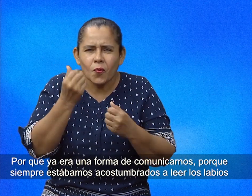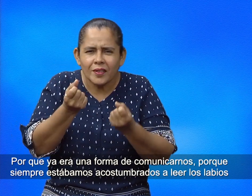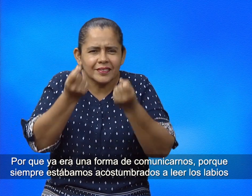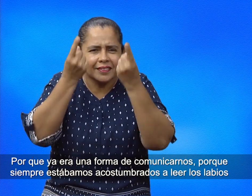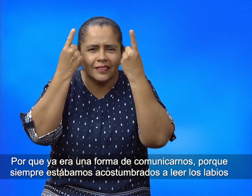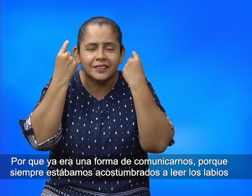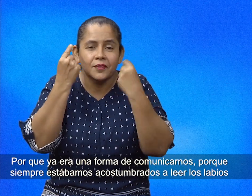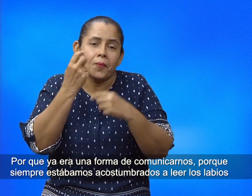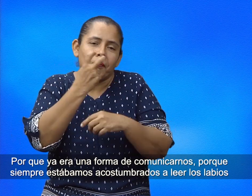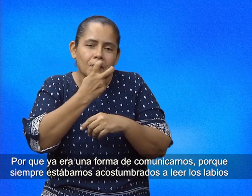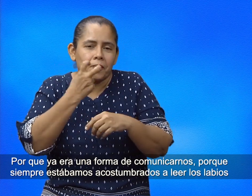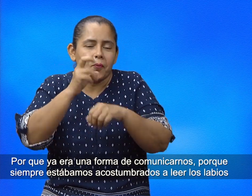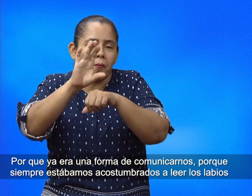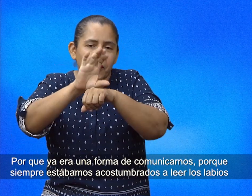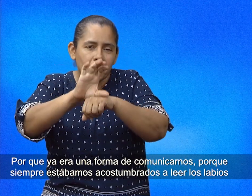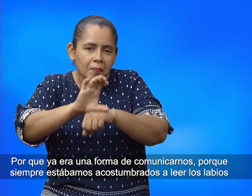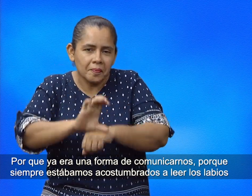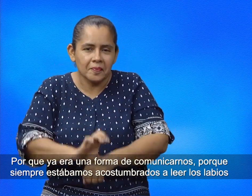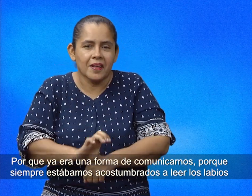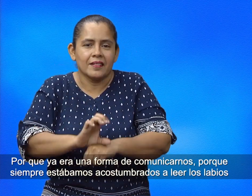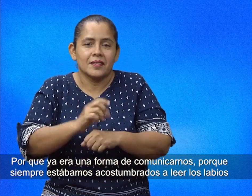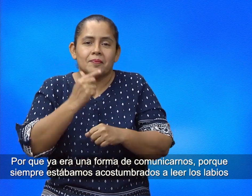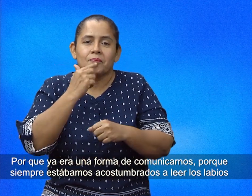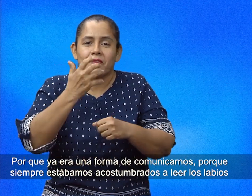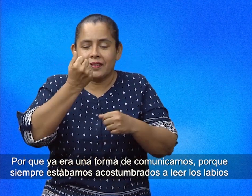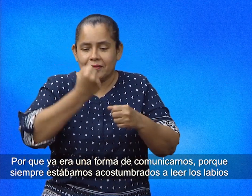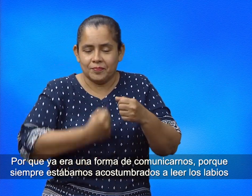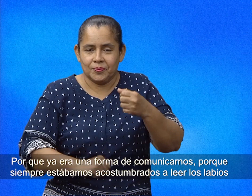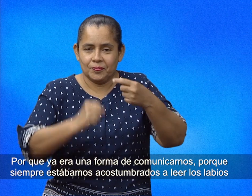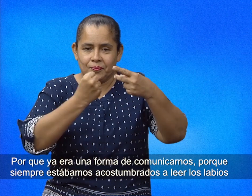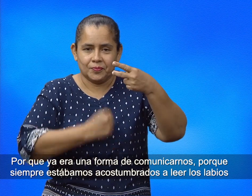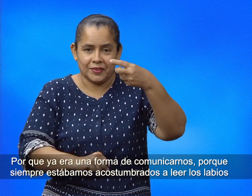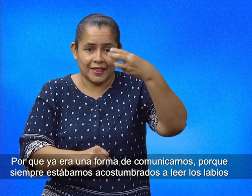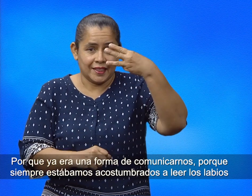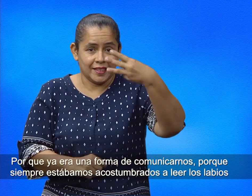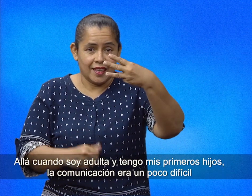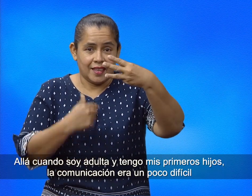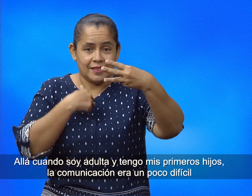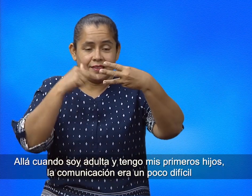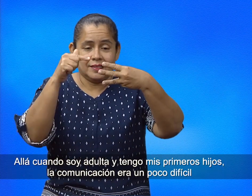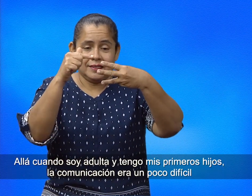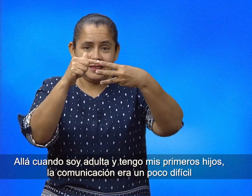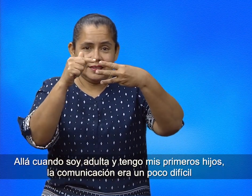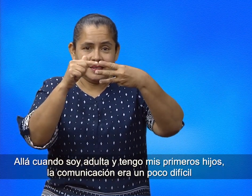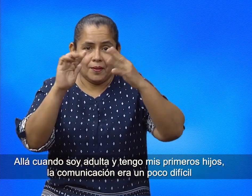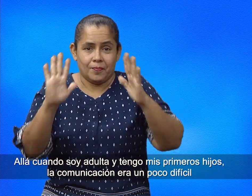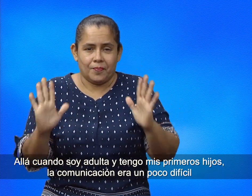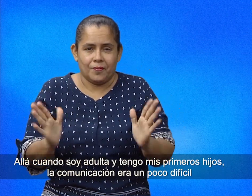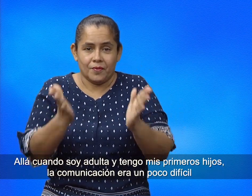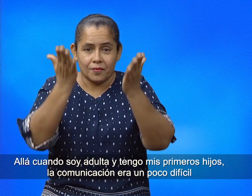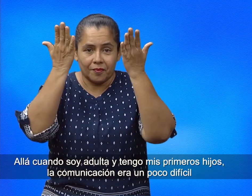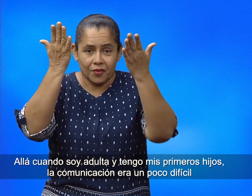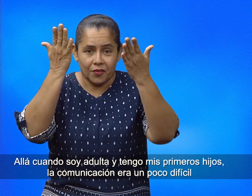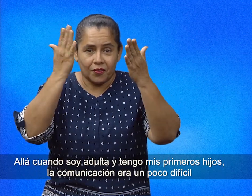una forma de comunicarnos, porque siempre estábamos acostumbrados a leer los labios. Allá cuando soy adulta y tengo mis primeros